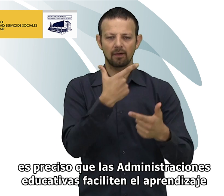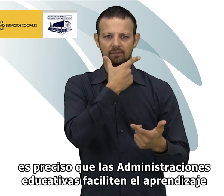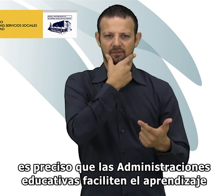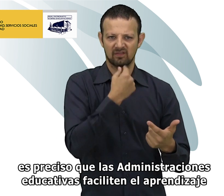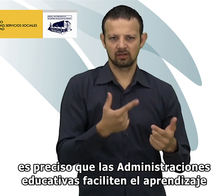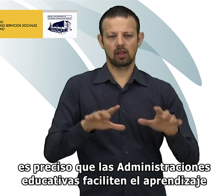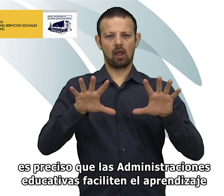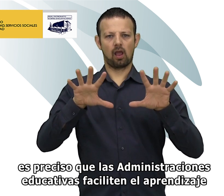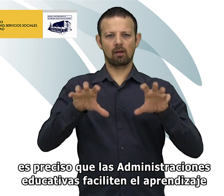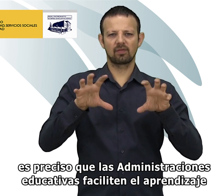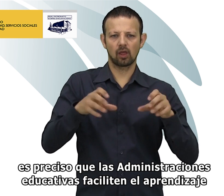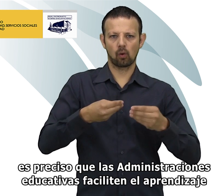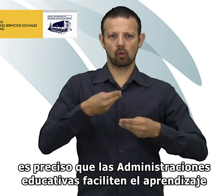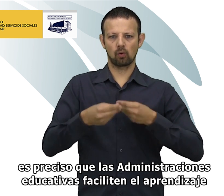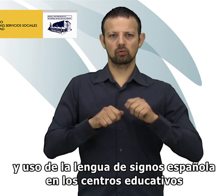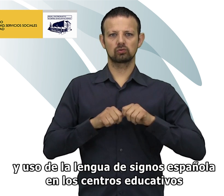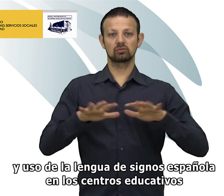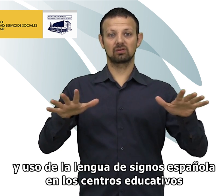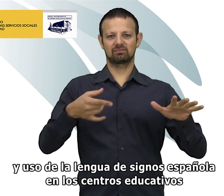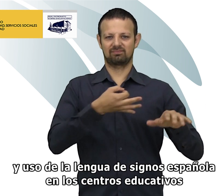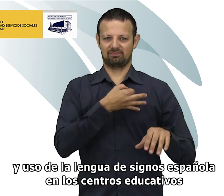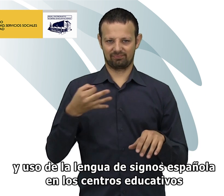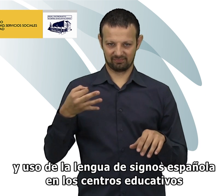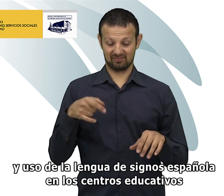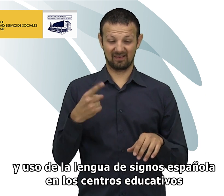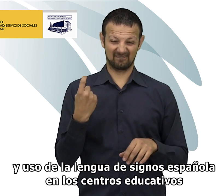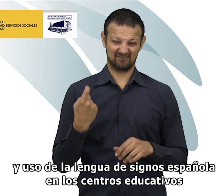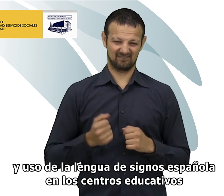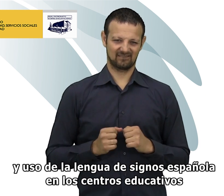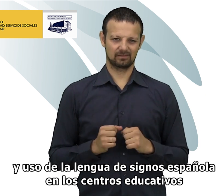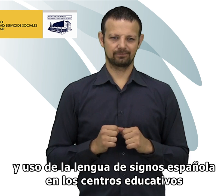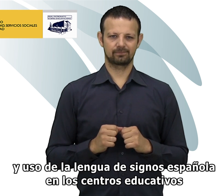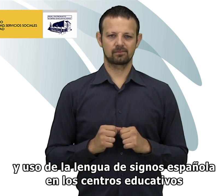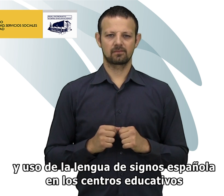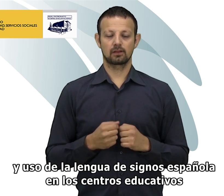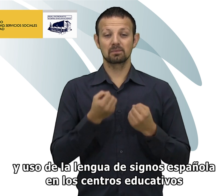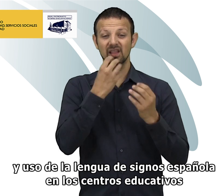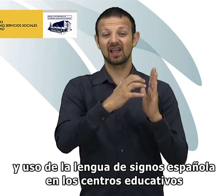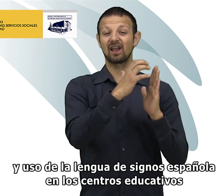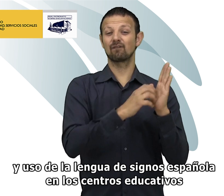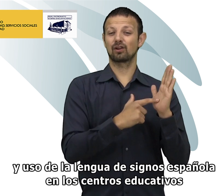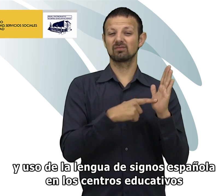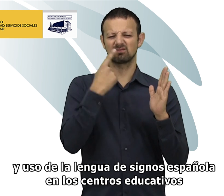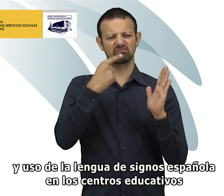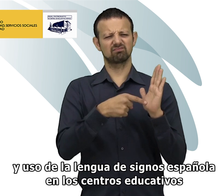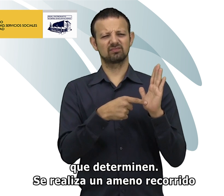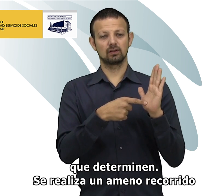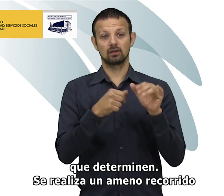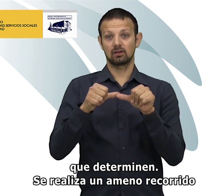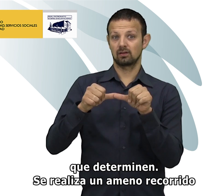Se realiza un ameno recorrido por diversas investigaciones sobre el potencial de las lenguas de signos y su necesidad